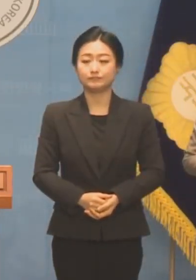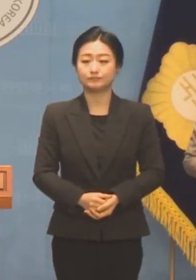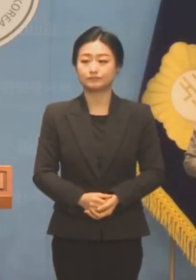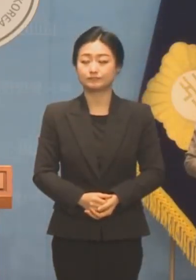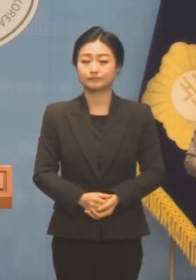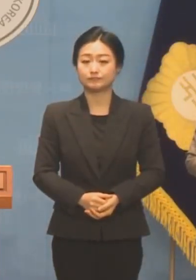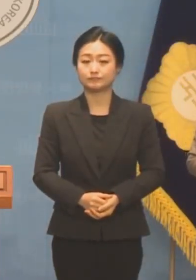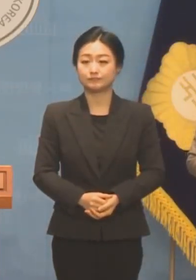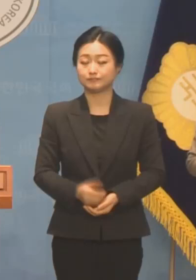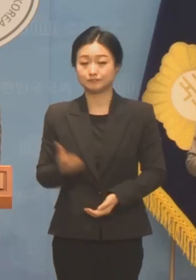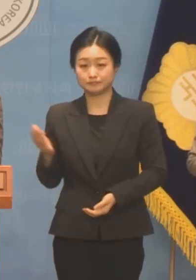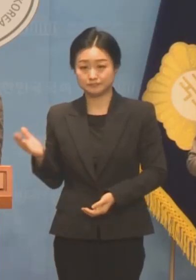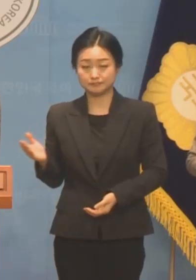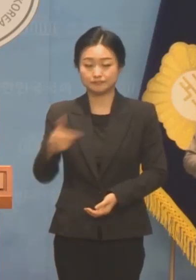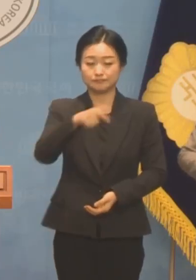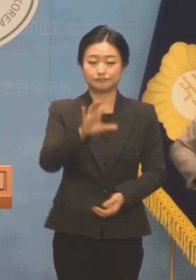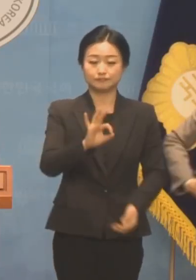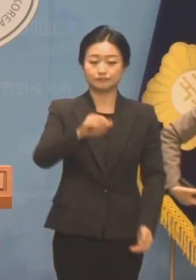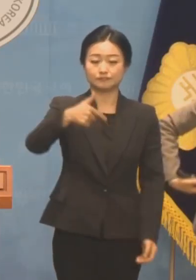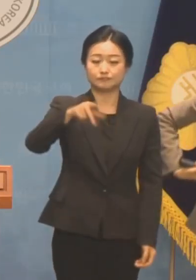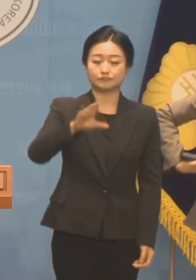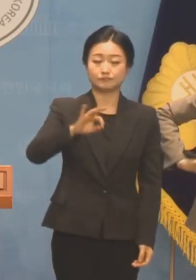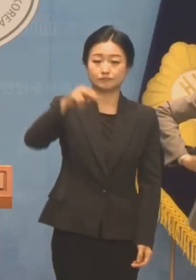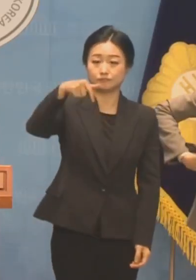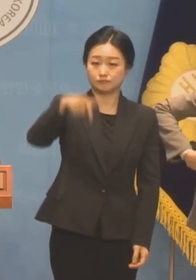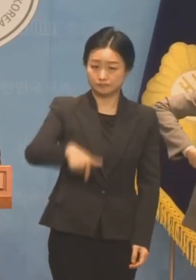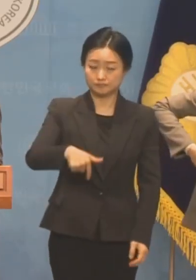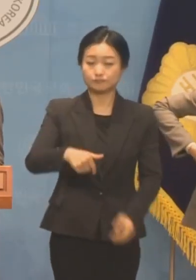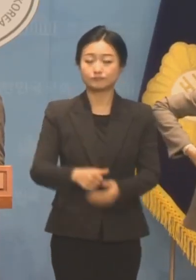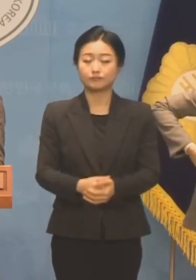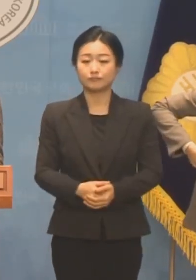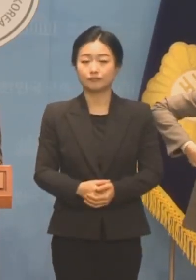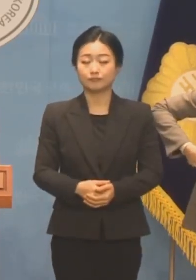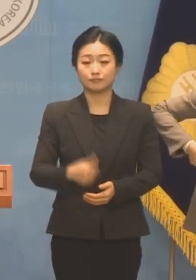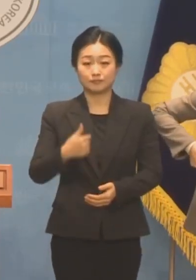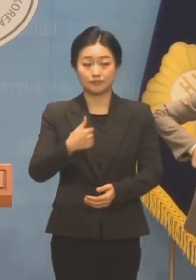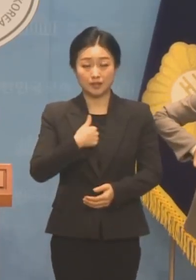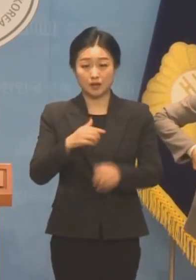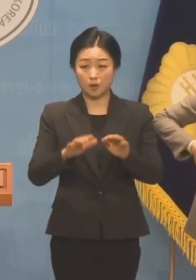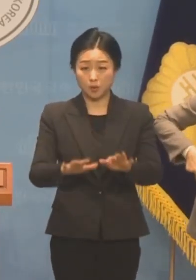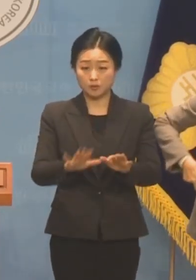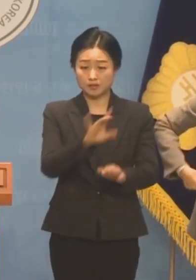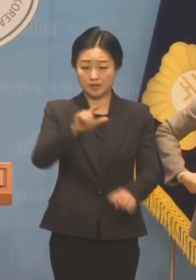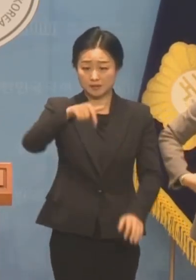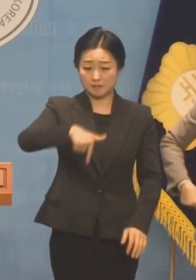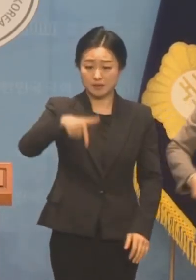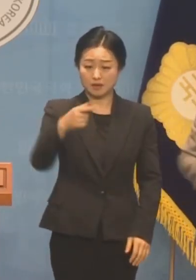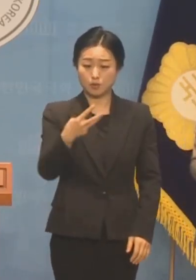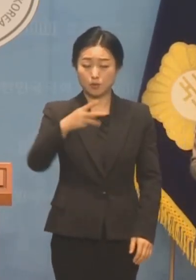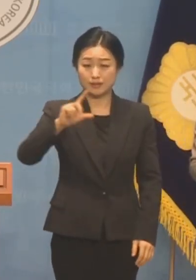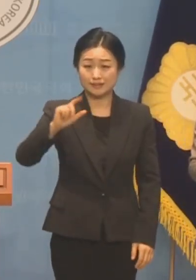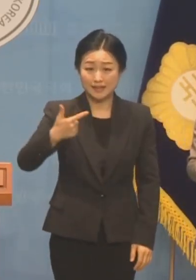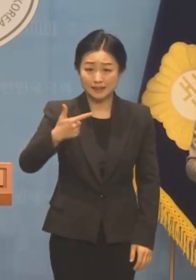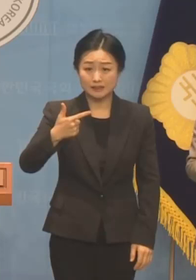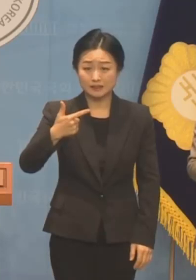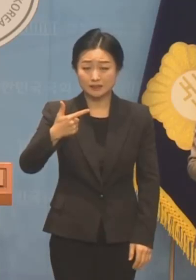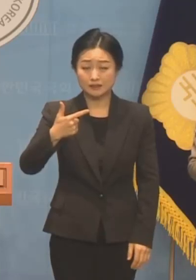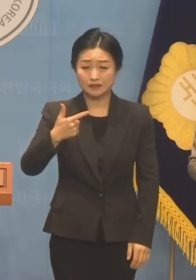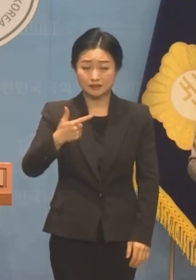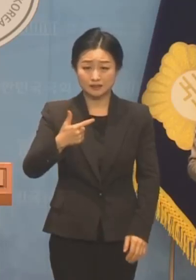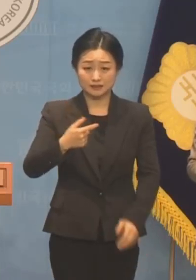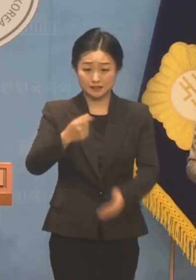예, 조국혁신당 강경숙입니다. 저 역시 백골단 기자회견 한 것을 보고 정말 피부에